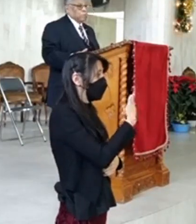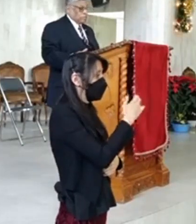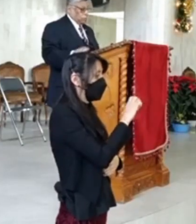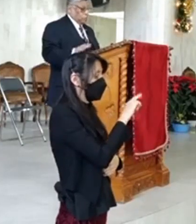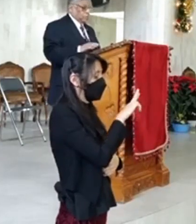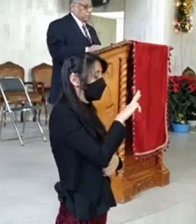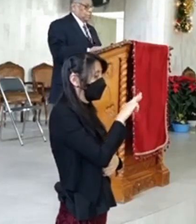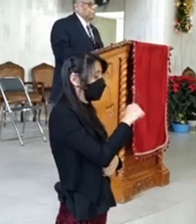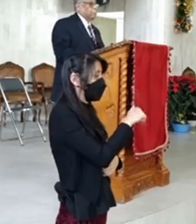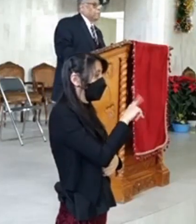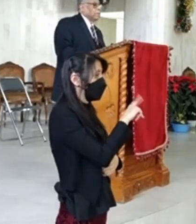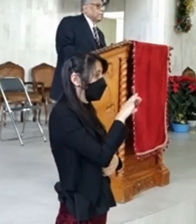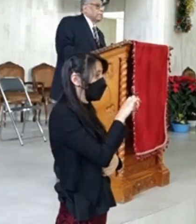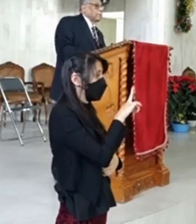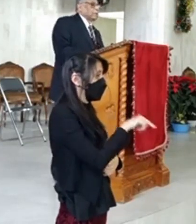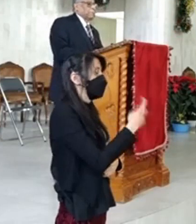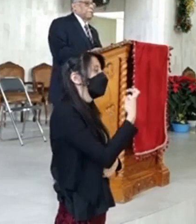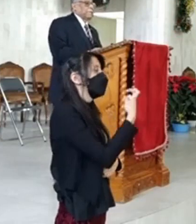Pido oraciones